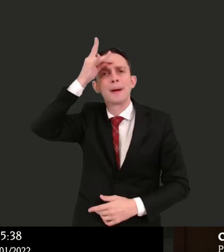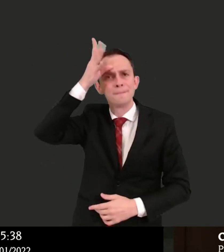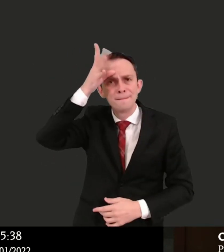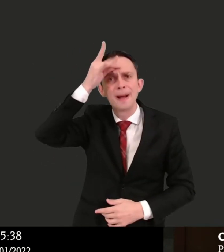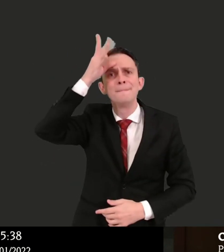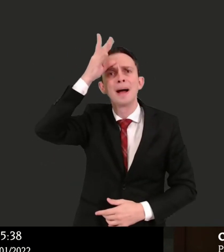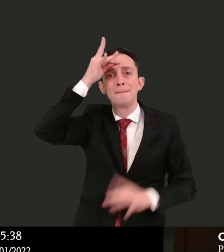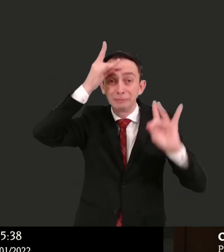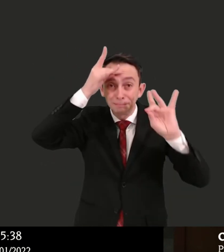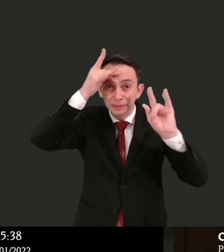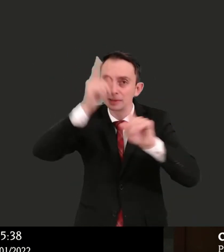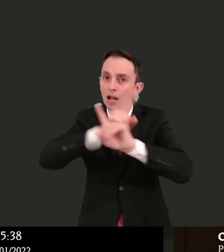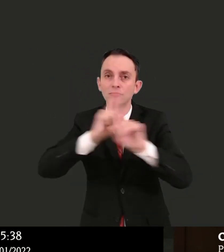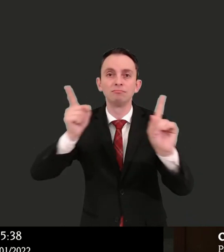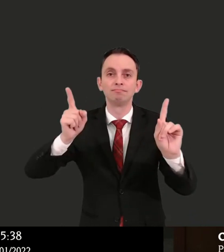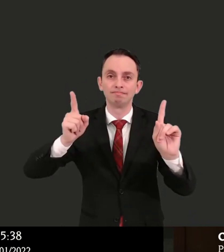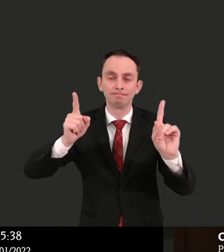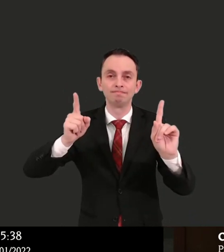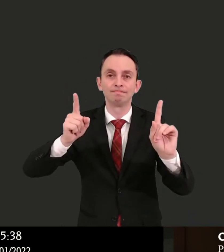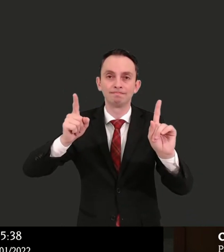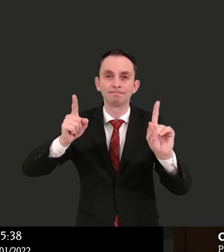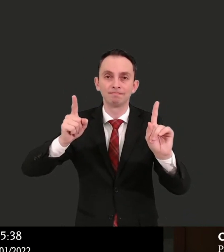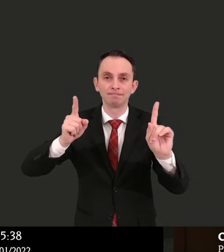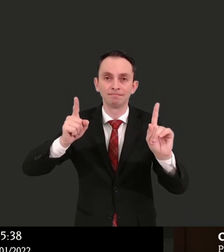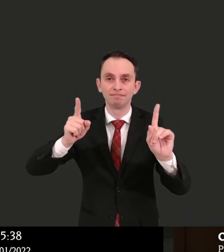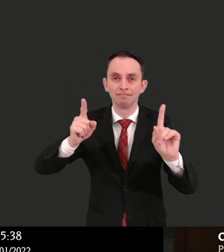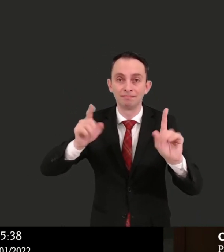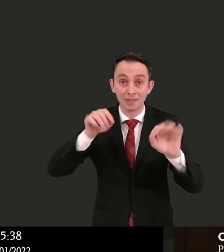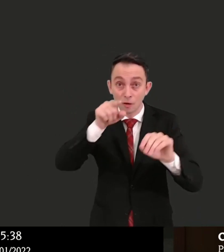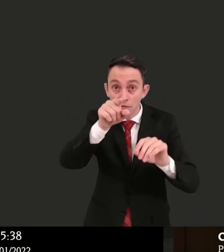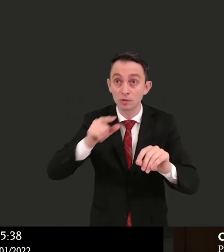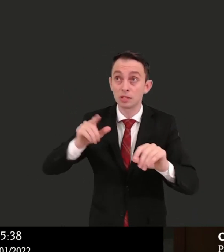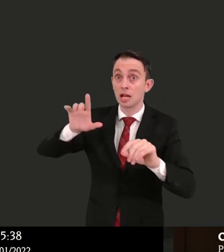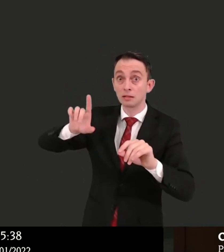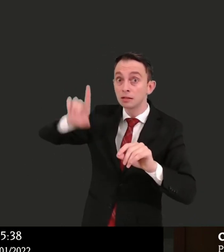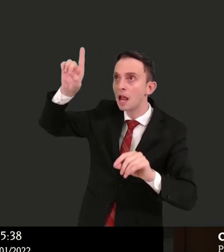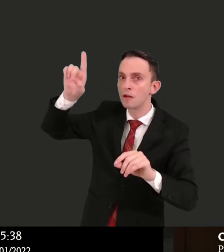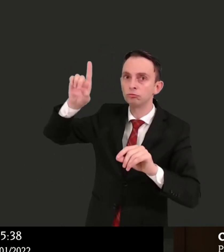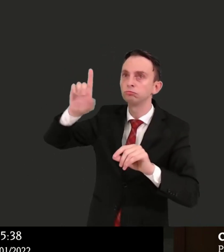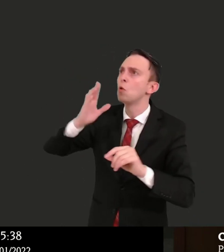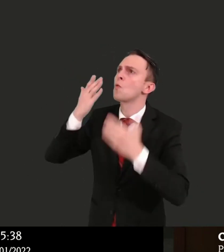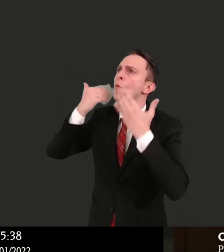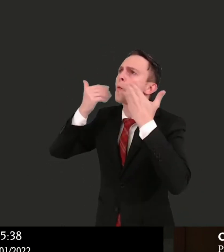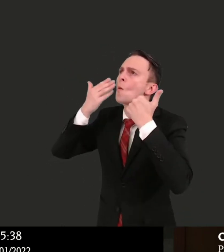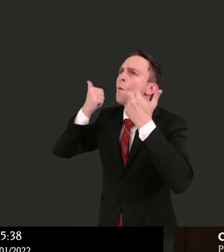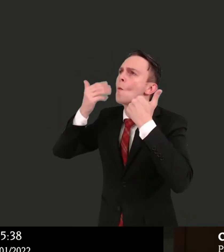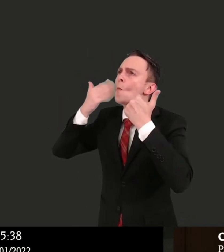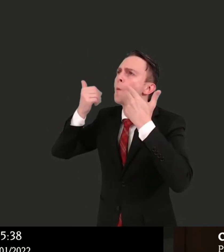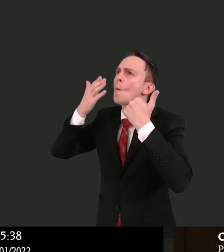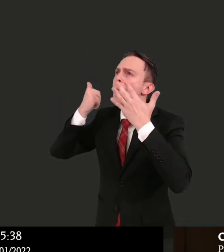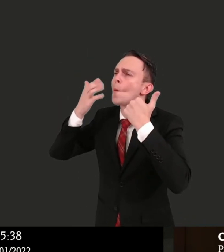você é a própria eternidade que mora em você mesma. O Senhor Jesus falava algumas coisas, irmãos,